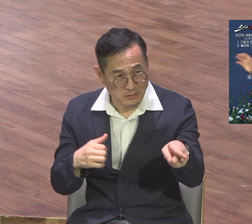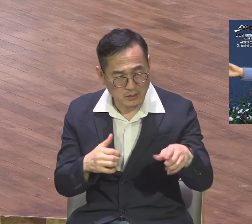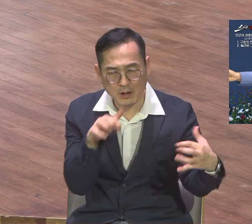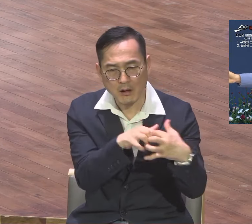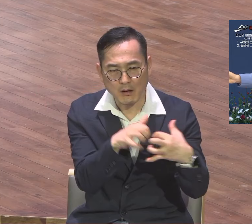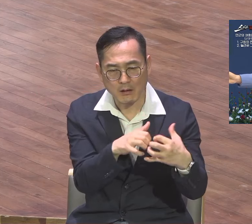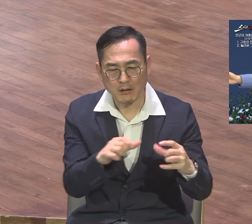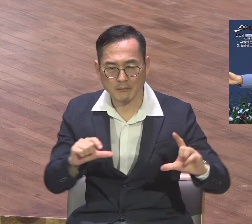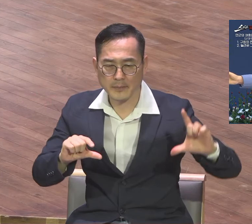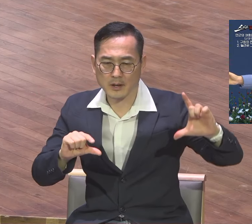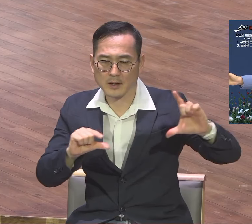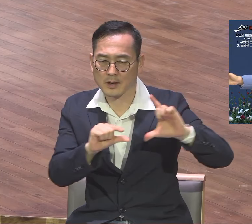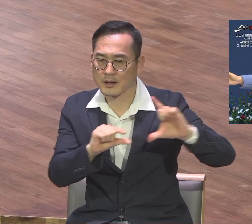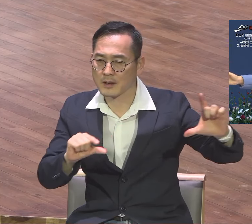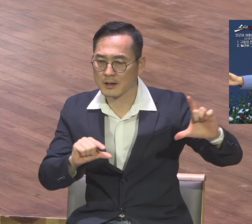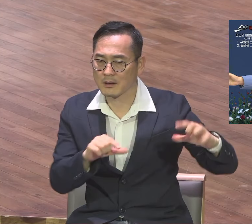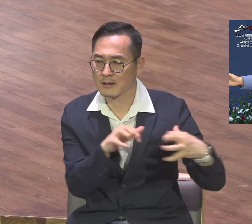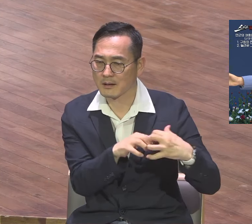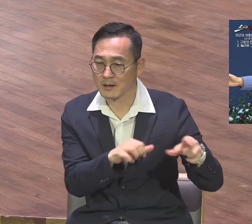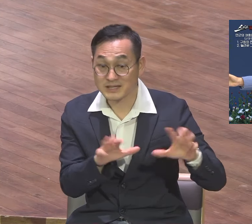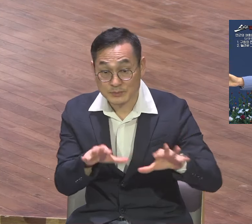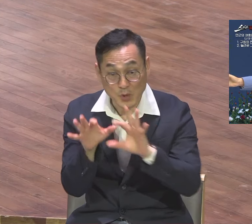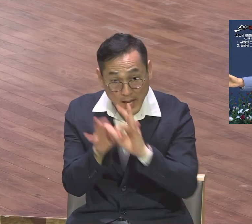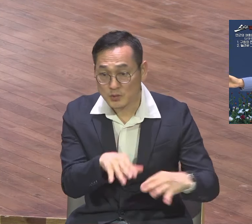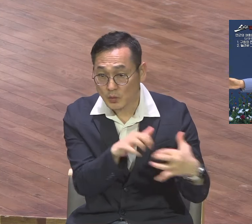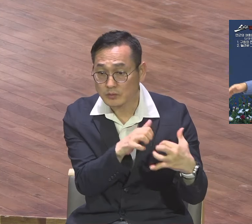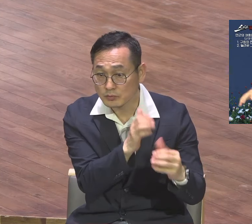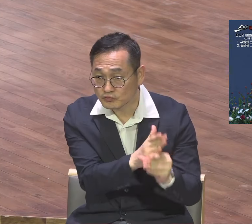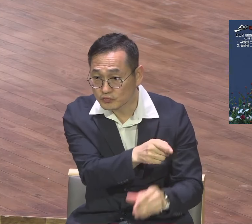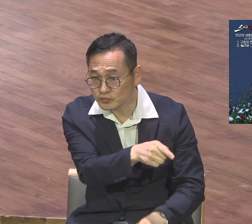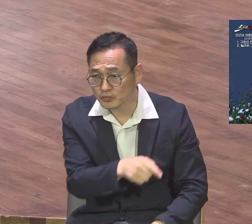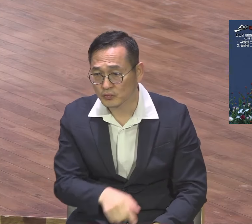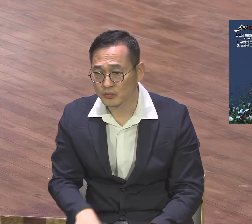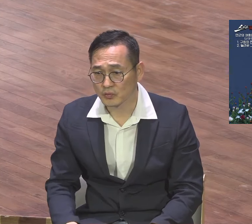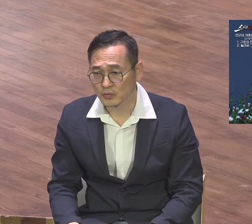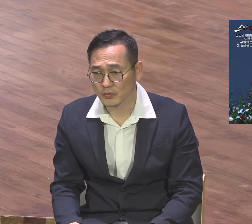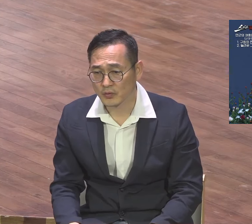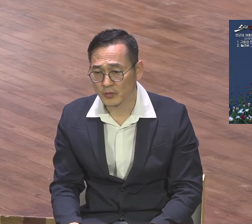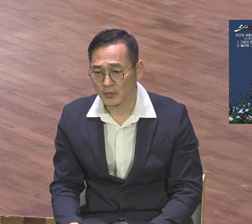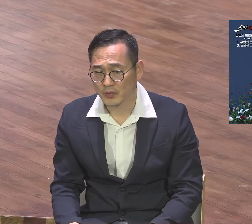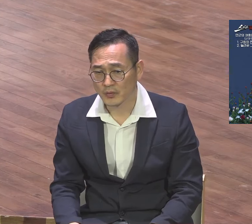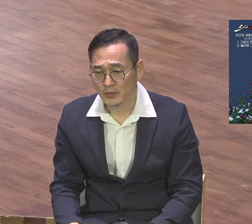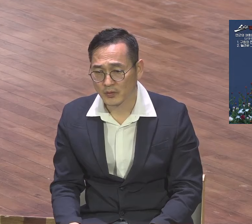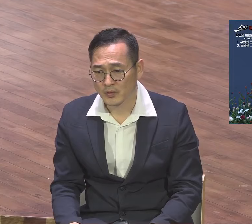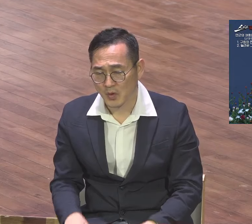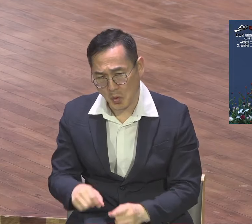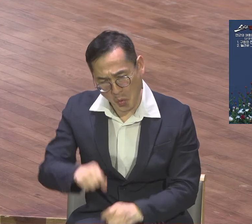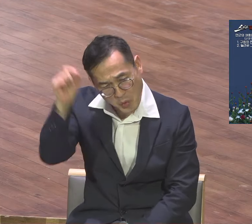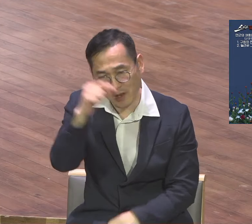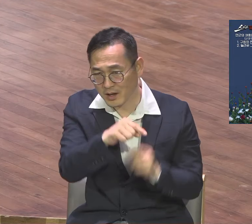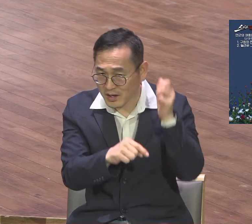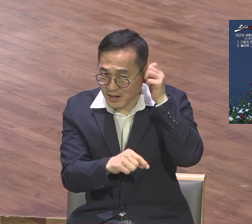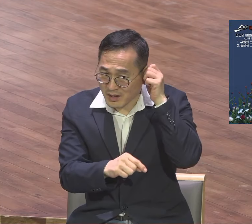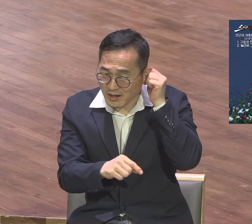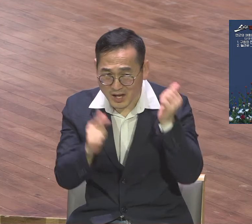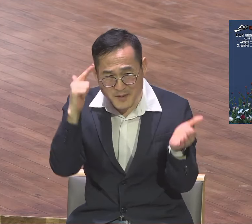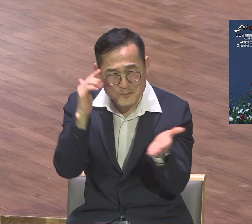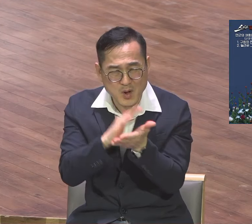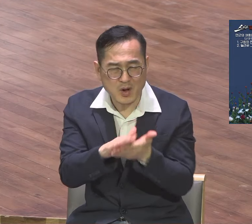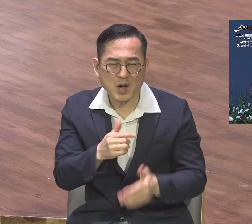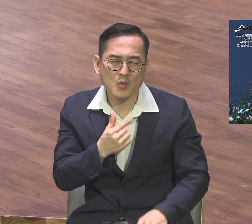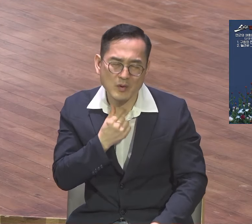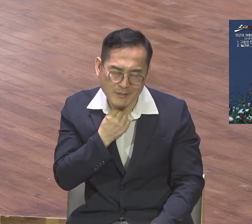근데 지금도 마찬가지예요. 이스라엘 전쟁하고 있어요. 그렇기 때문에 이들은 진정한 평화를